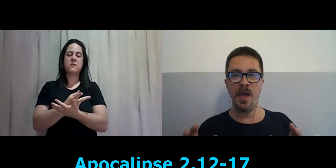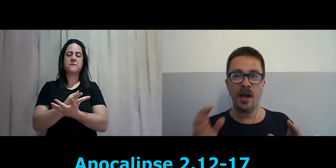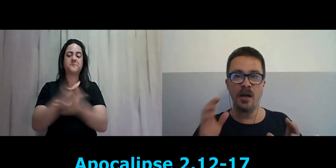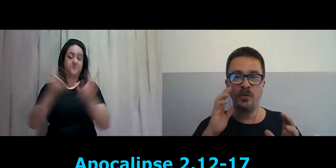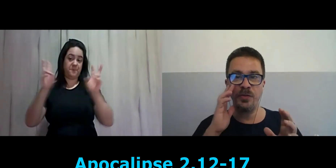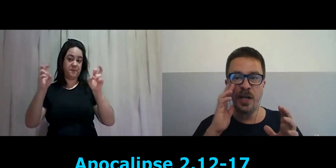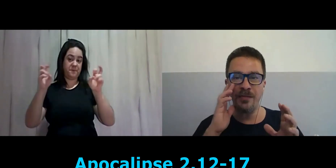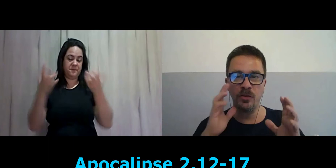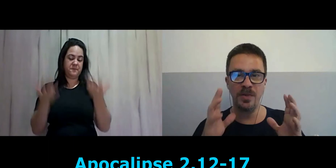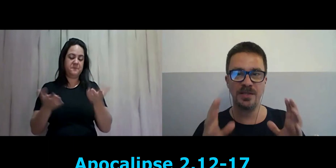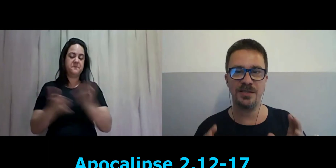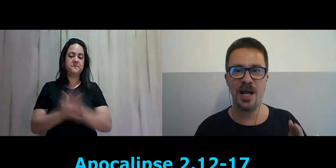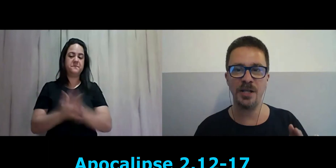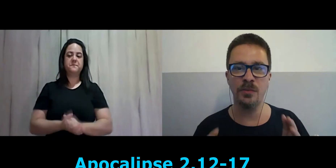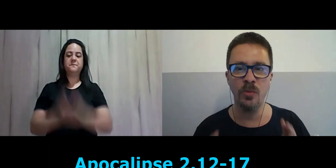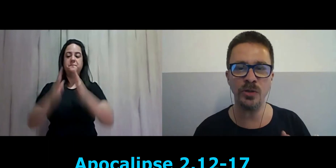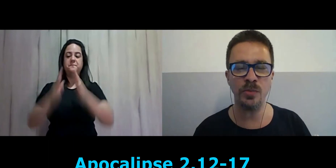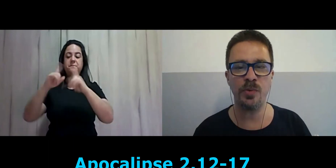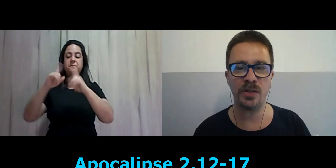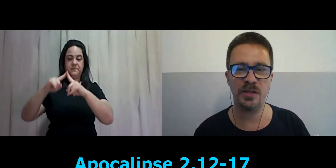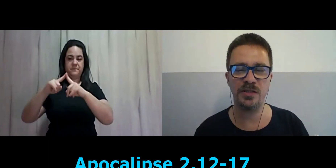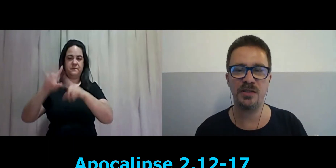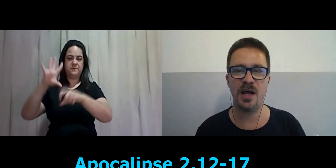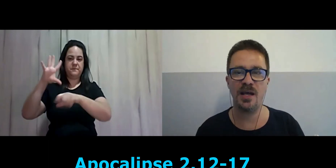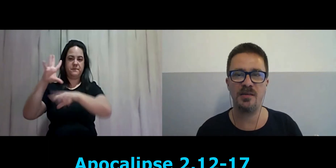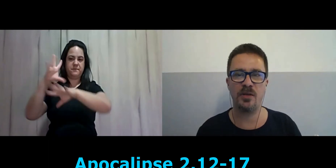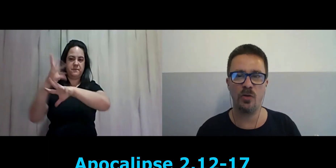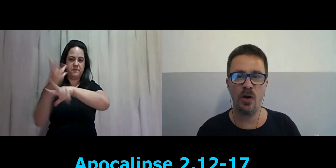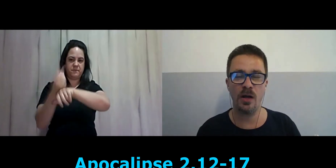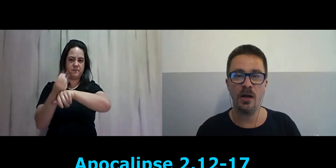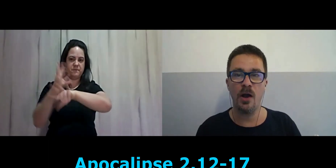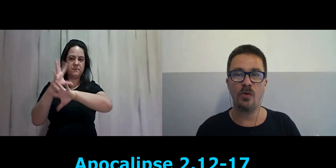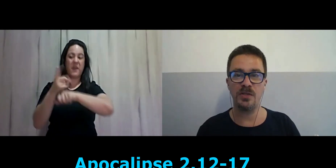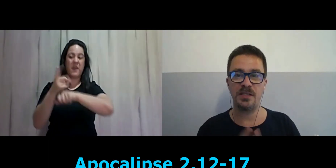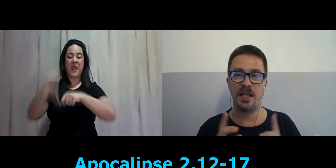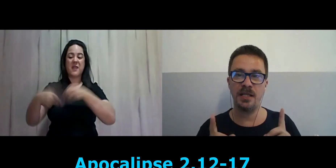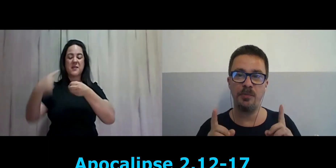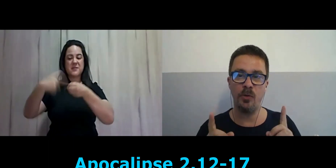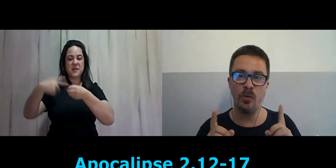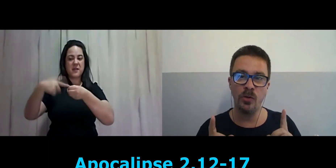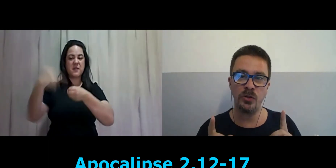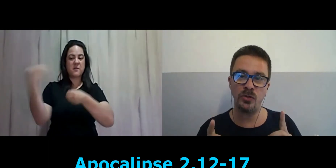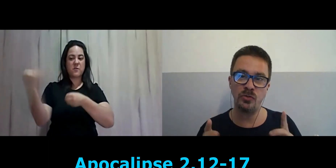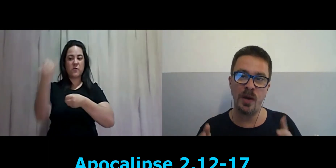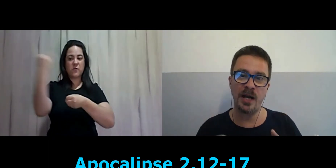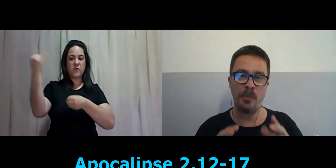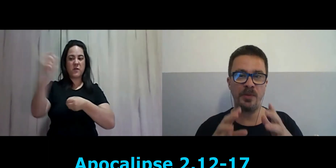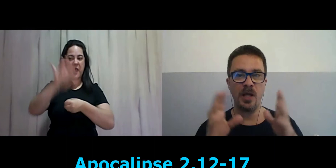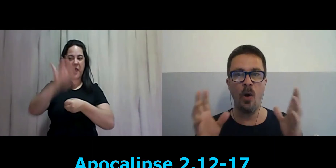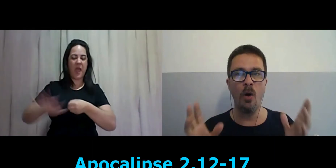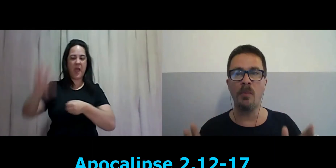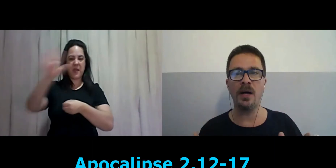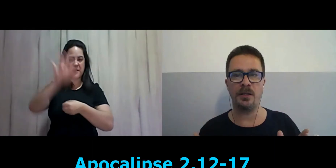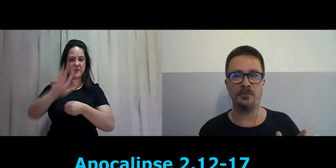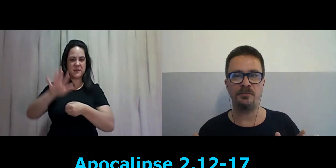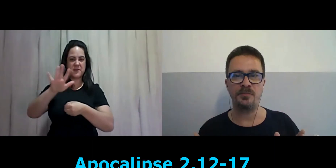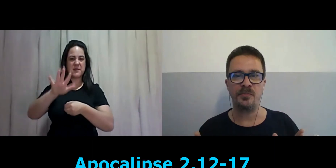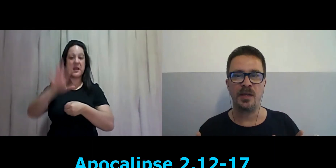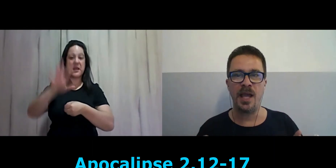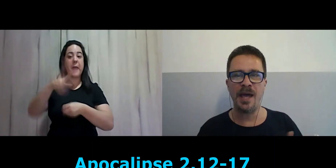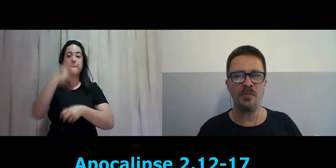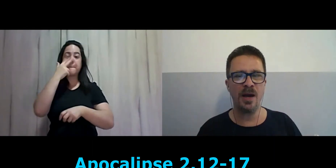igreja de Pérgamo ficava numa cidade muito importante da Ásia Menor, considerada por muitos uma capital